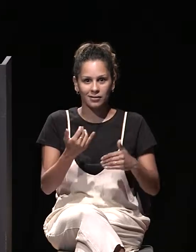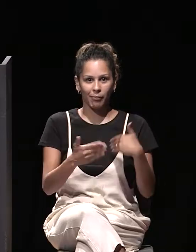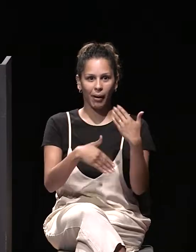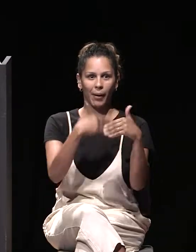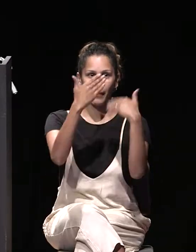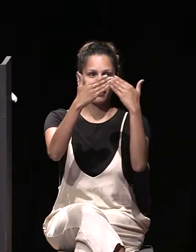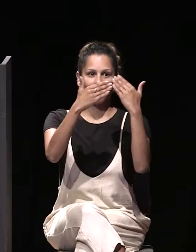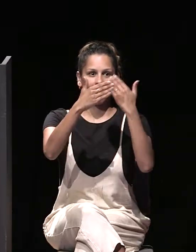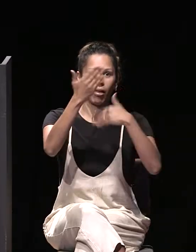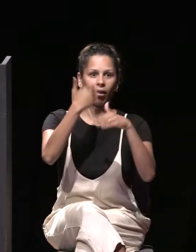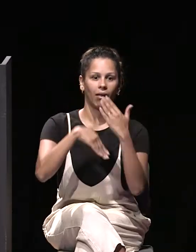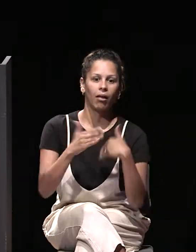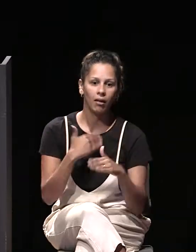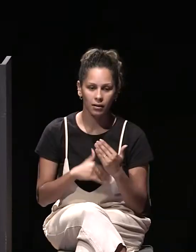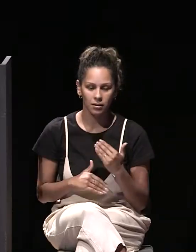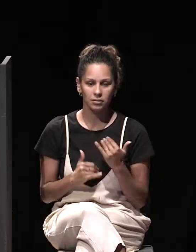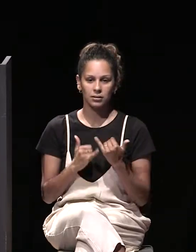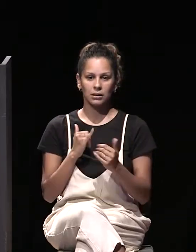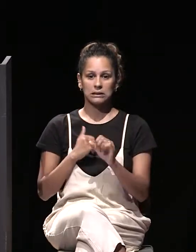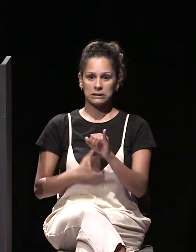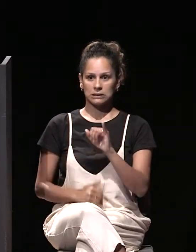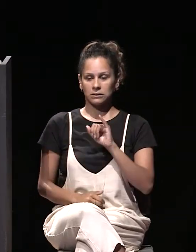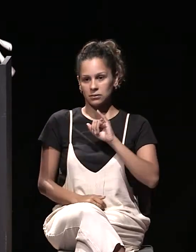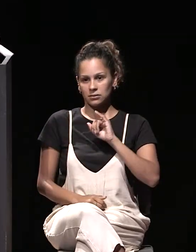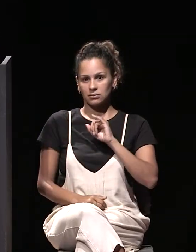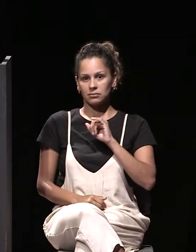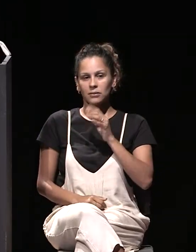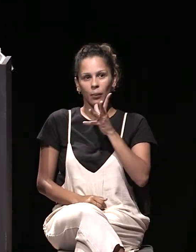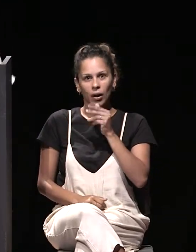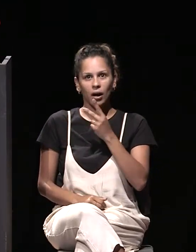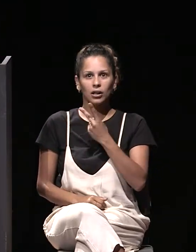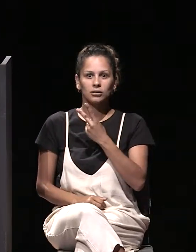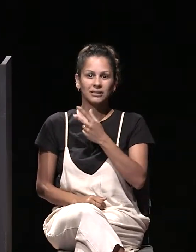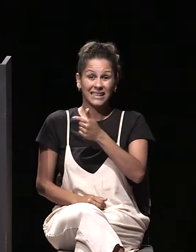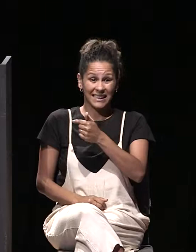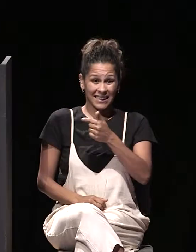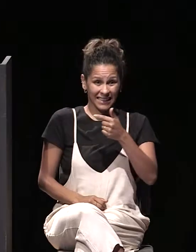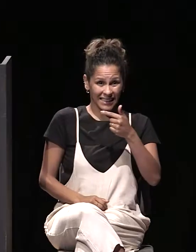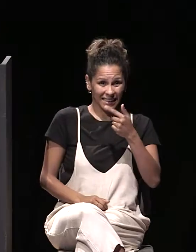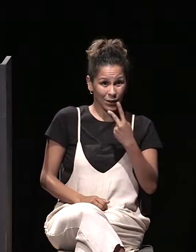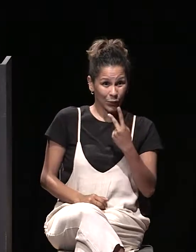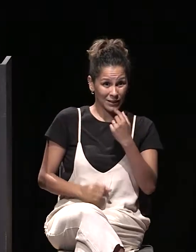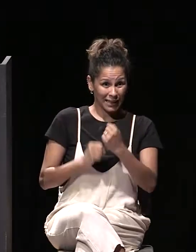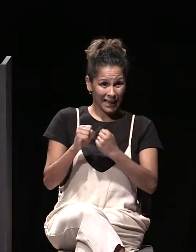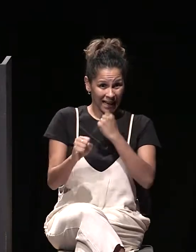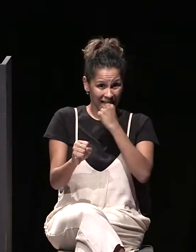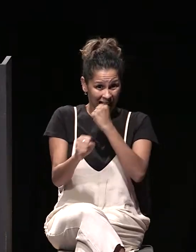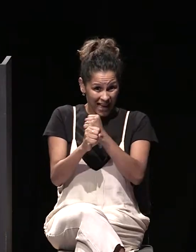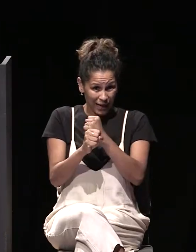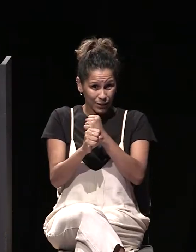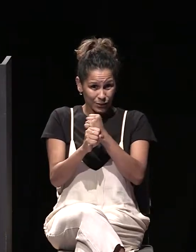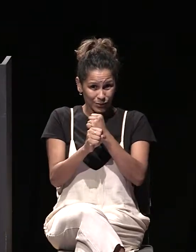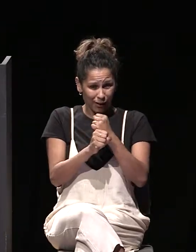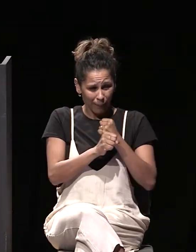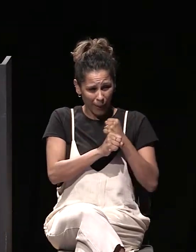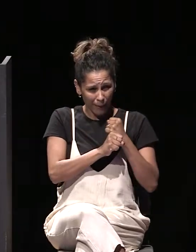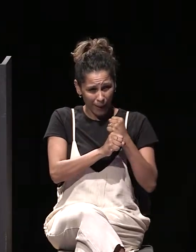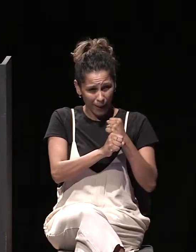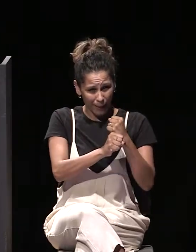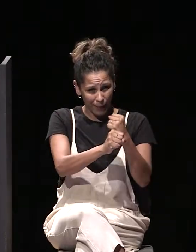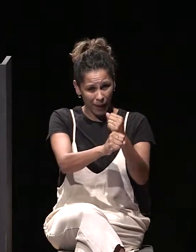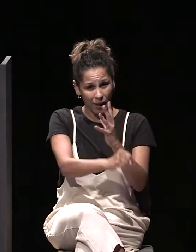2 anos, nós vamos demorar 75 anos para ter equiparação salarial. Ou seja, para o mesmo